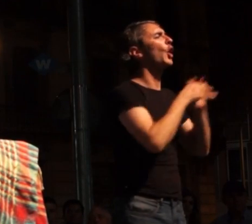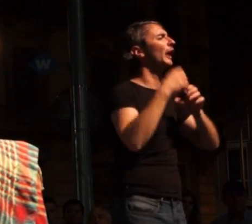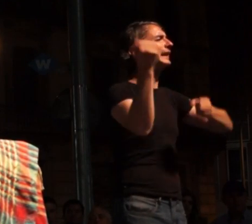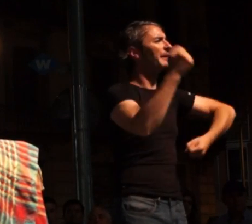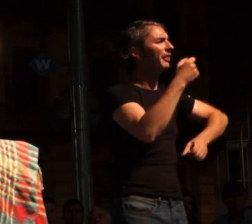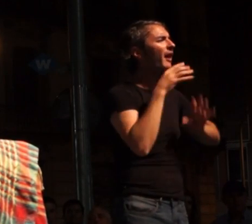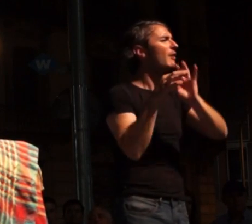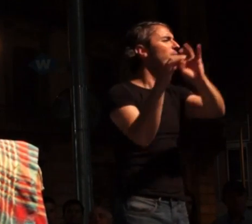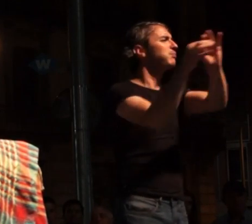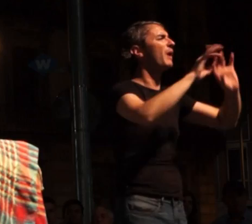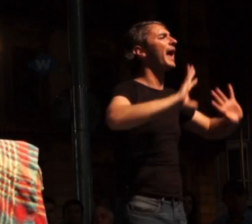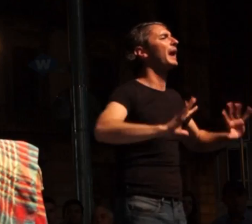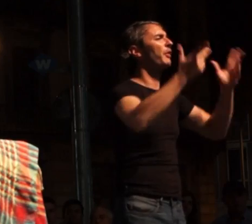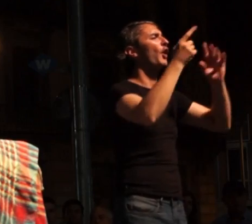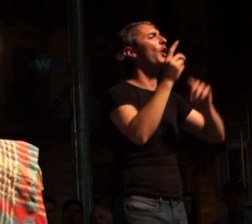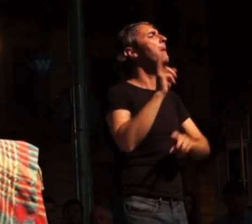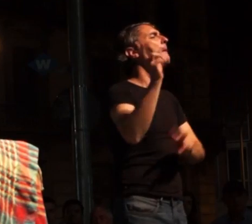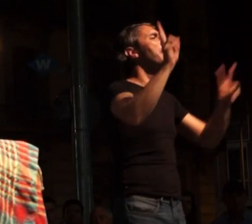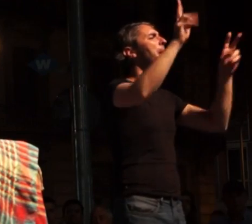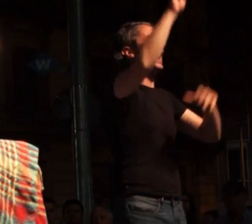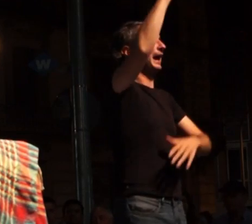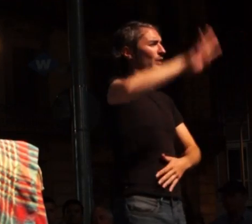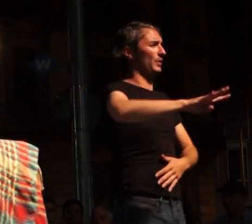alianza revolucionaria y viva Cataluña.